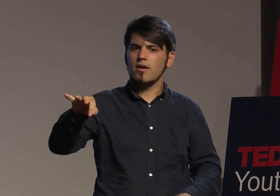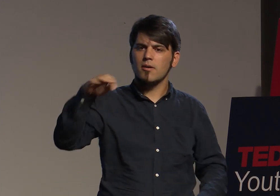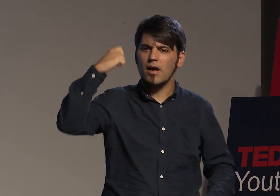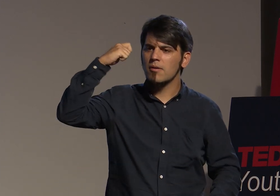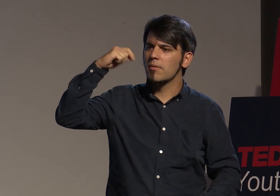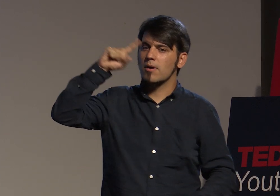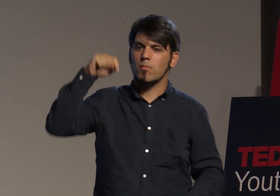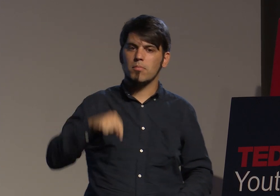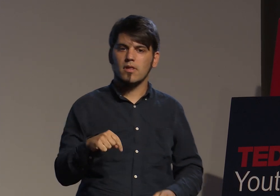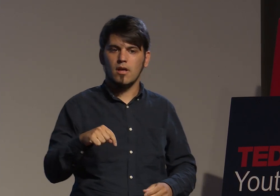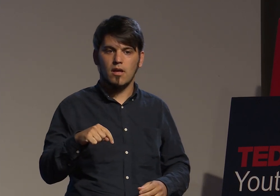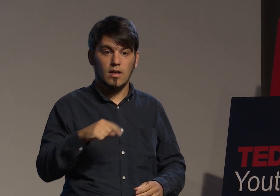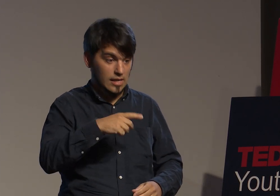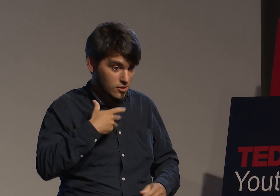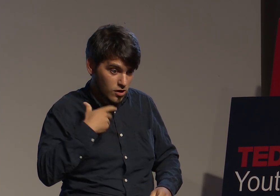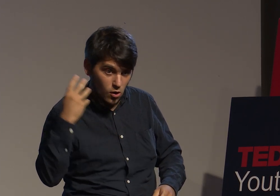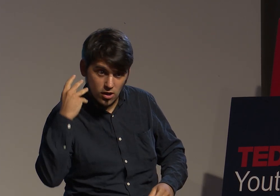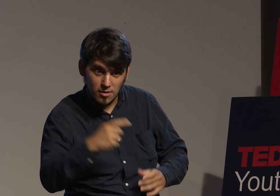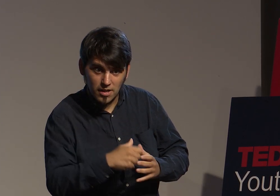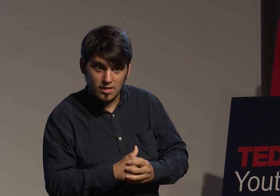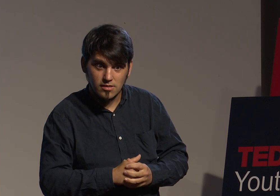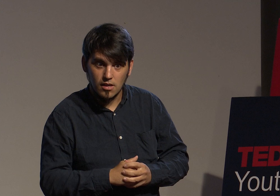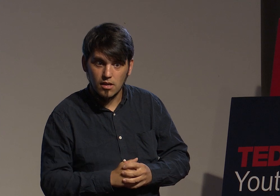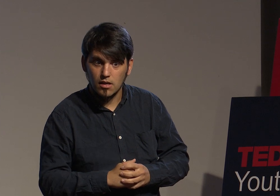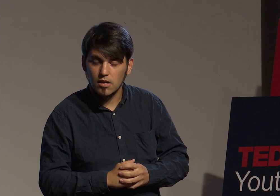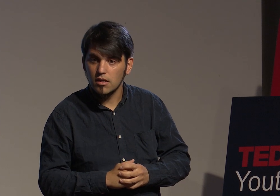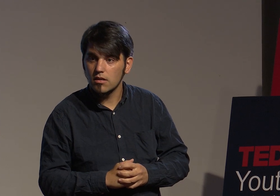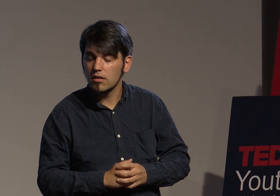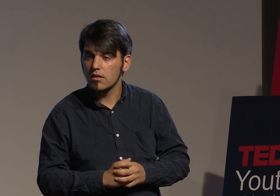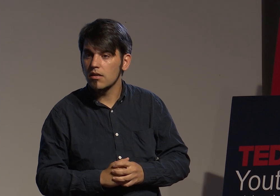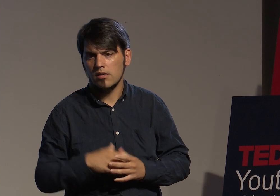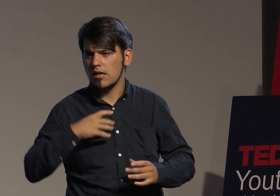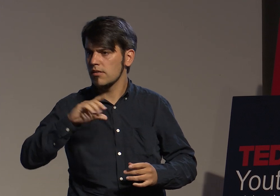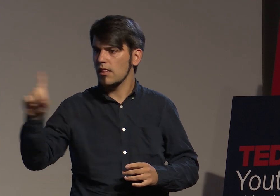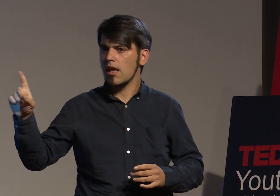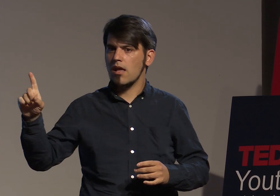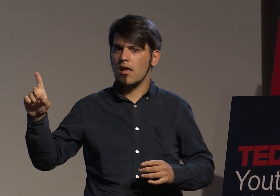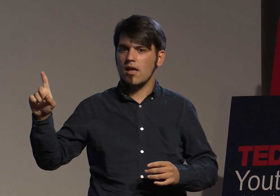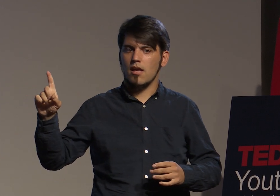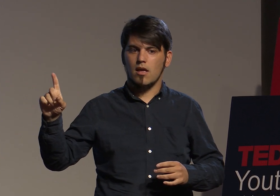кохлеарната имплантация. В този един момент моята майка ме попита, искаш ли кохлеарен имплант?